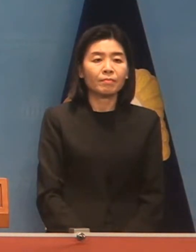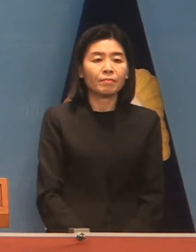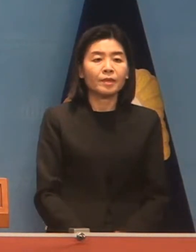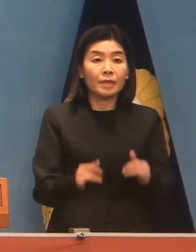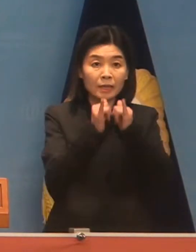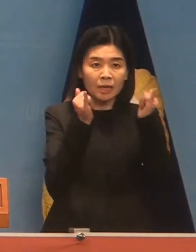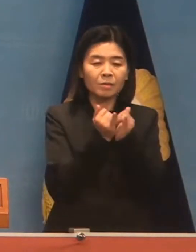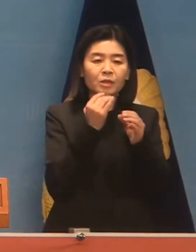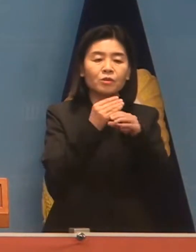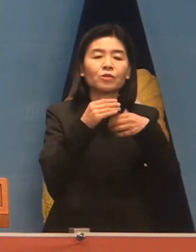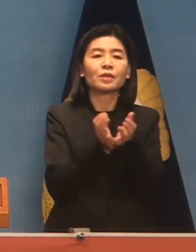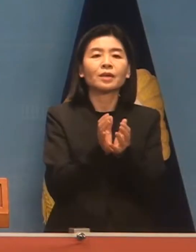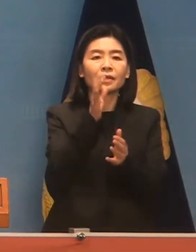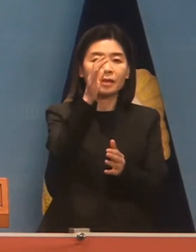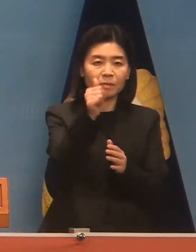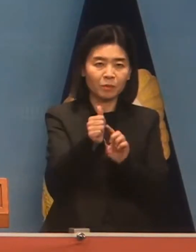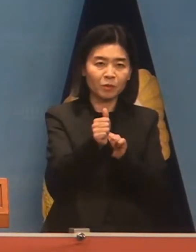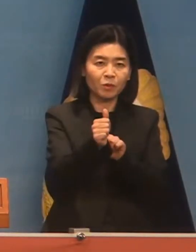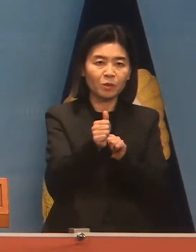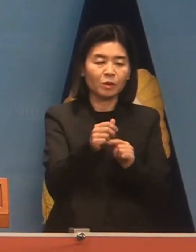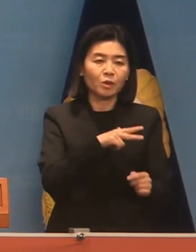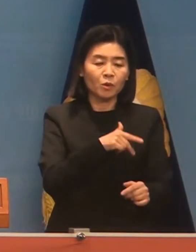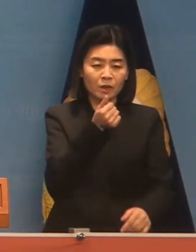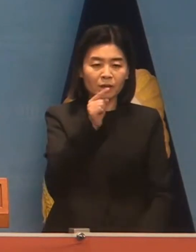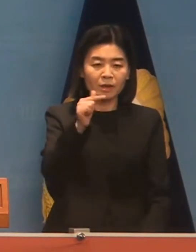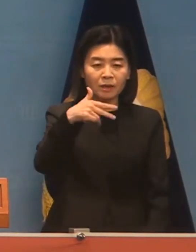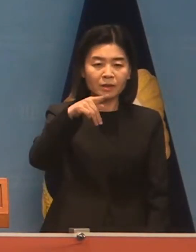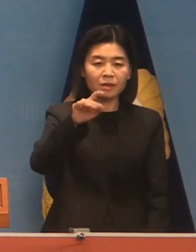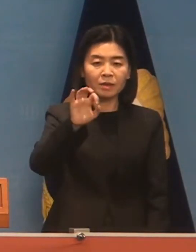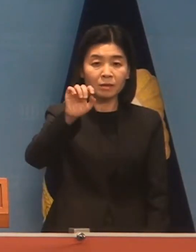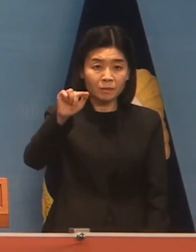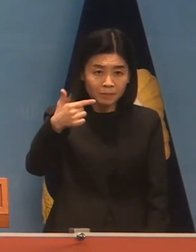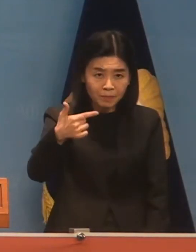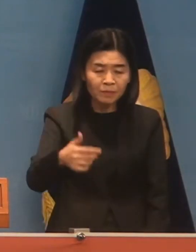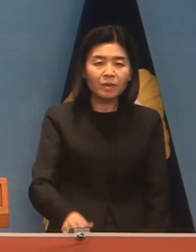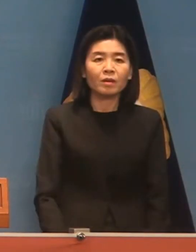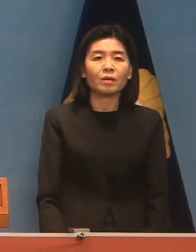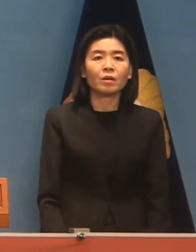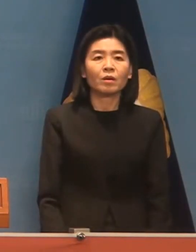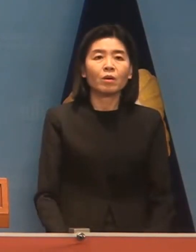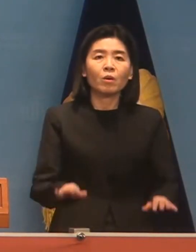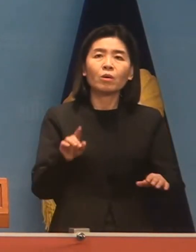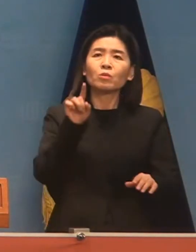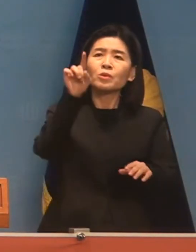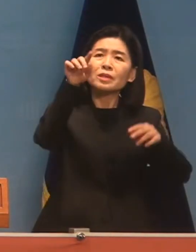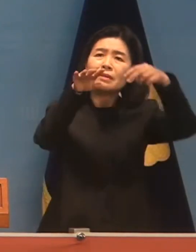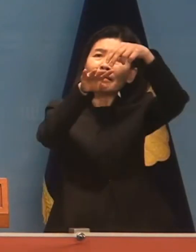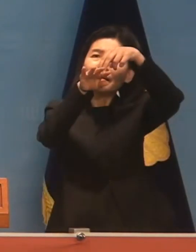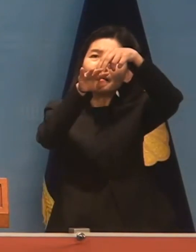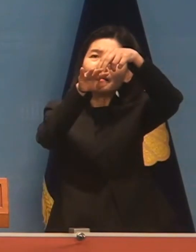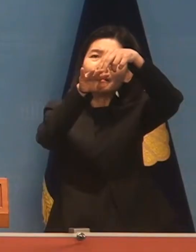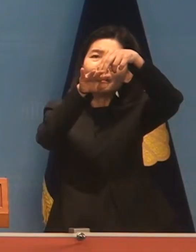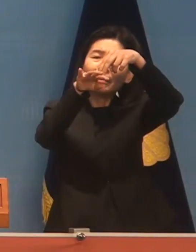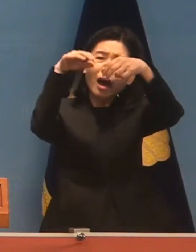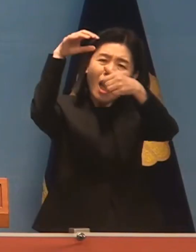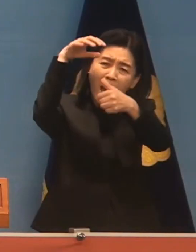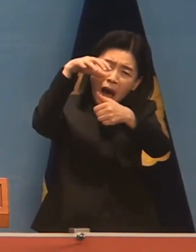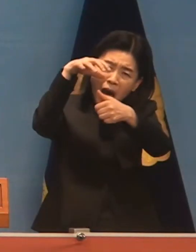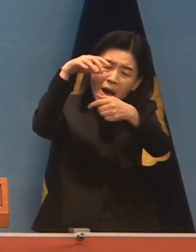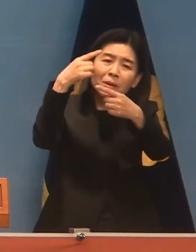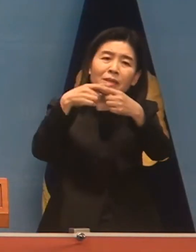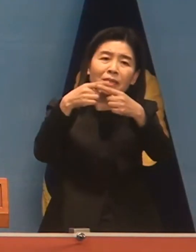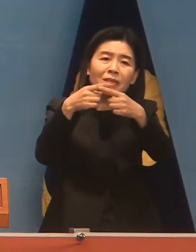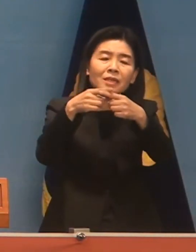사회민주당 대표 국회의원 한창민입니다. 오늘 하늘 감옥에서 고공농성 중인